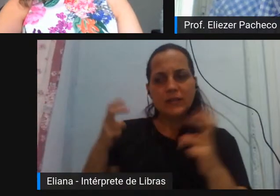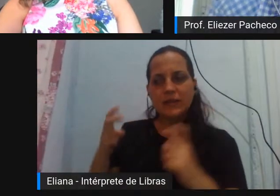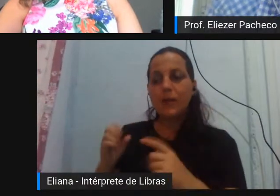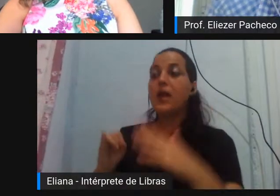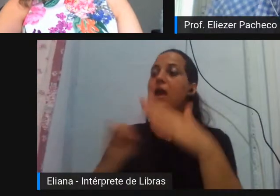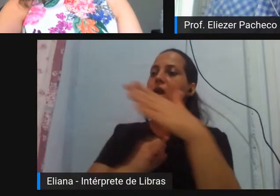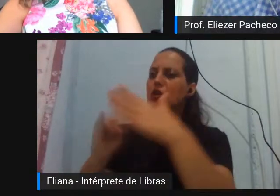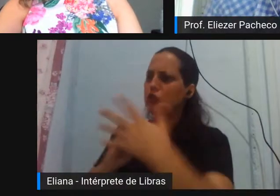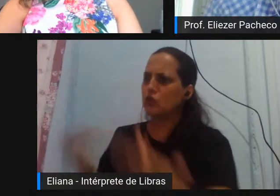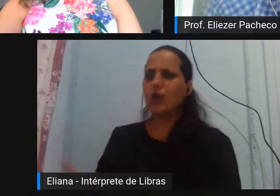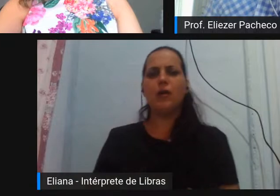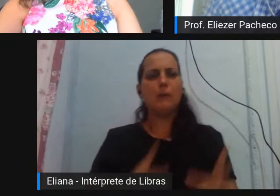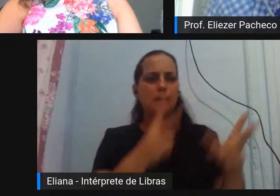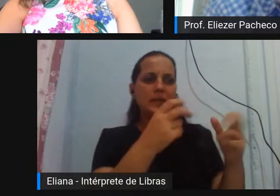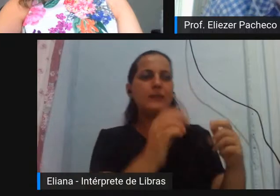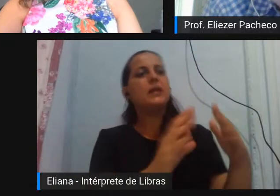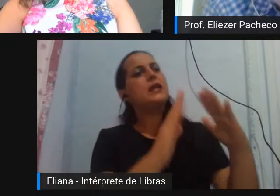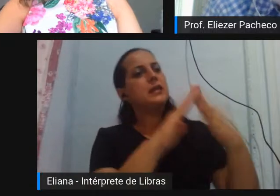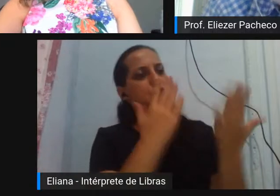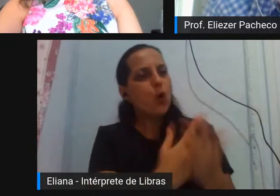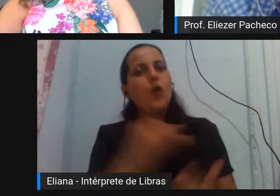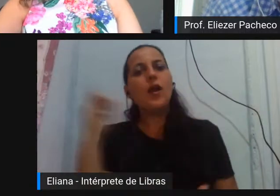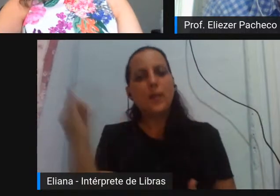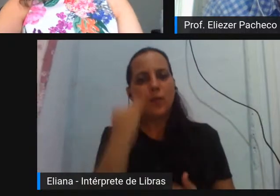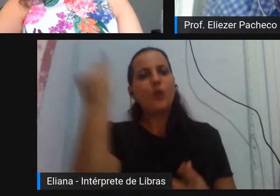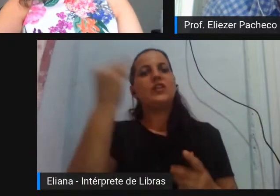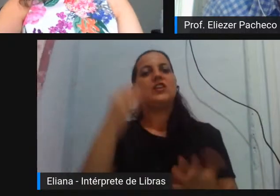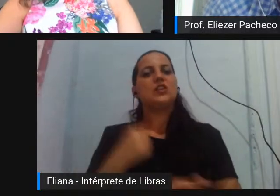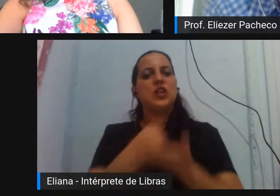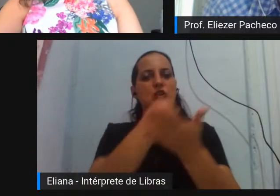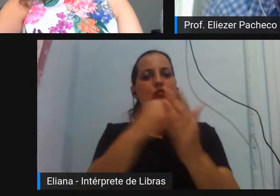Por isso que o trabalho de extensão